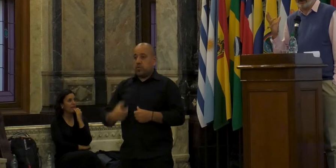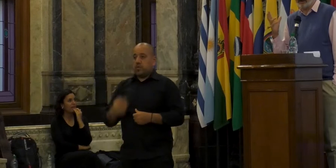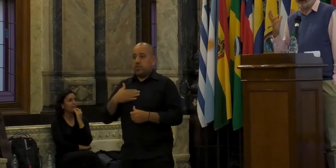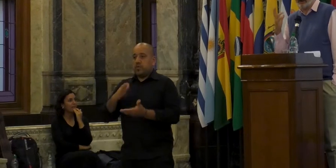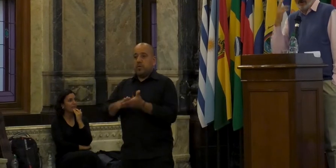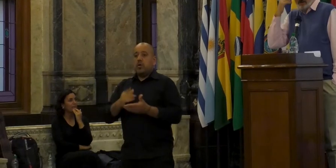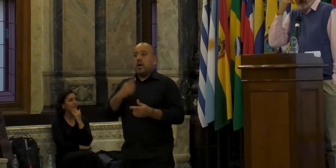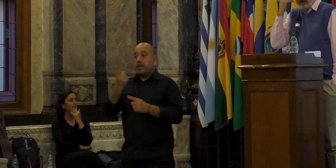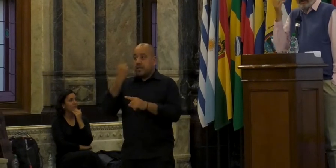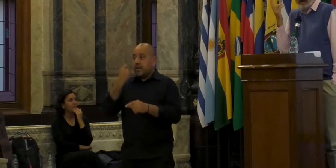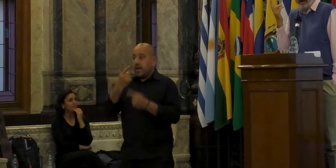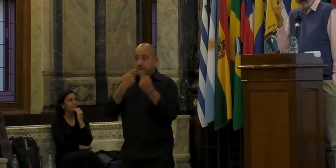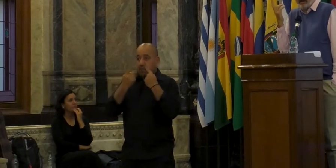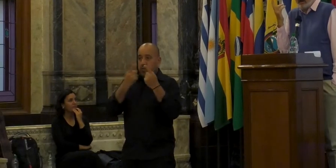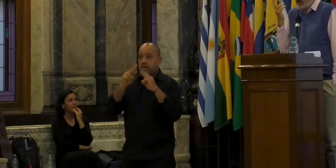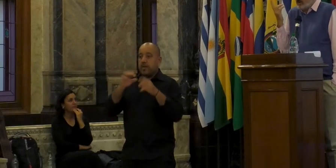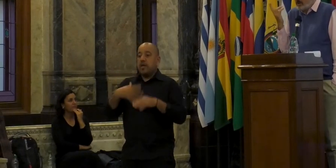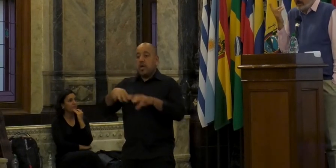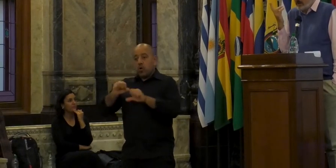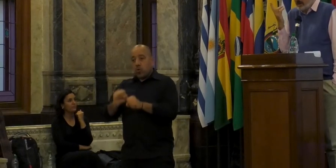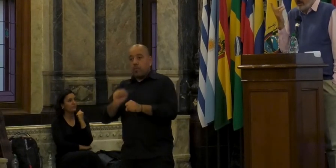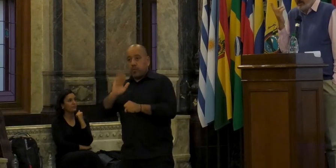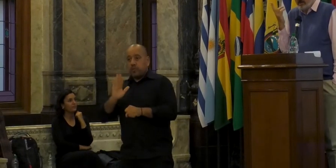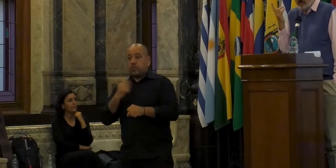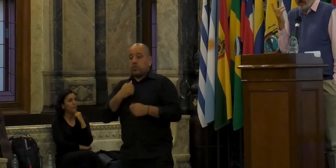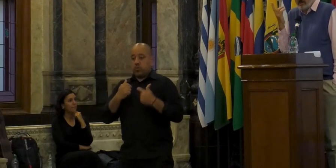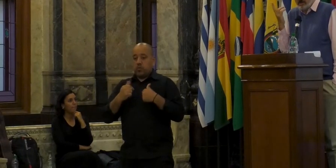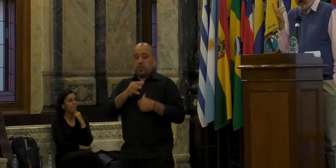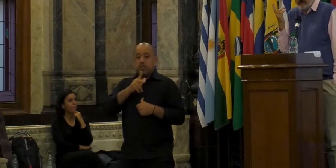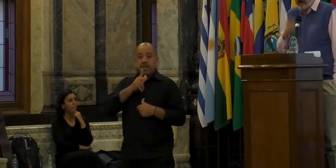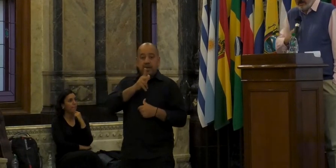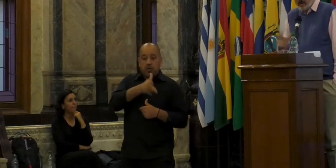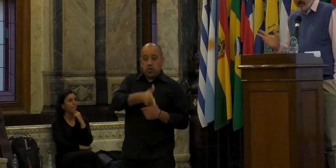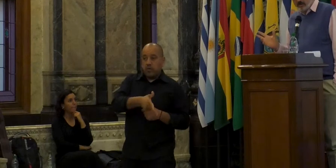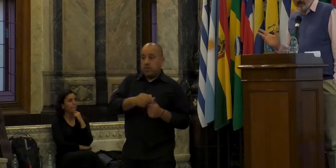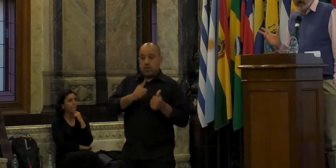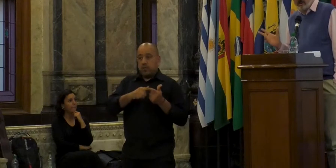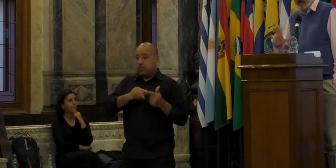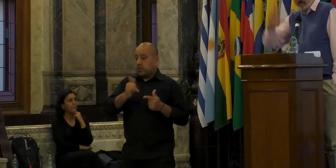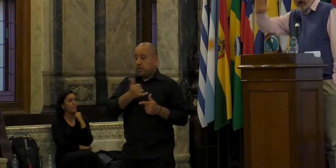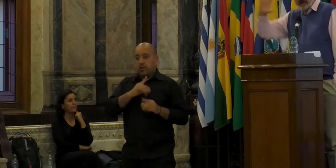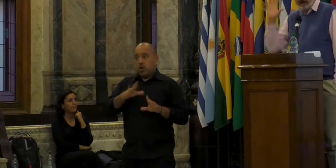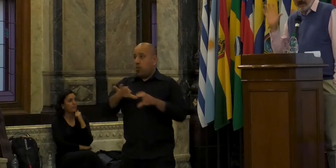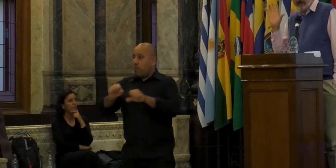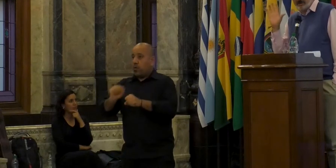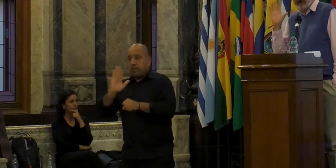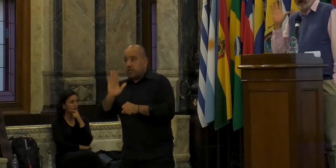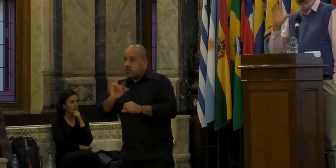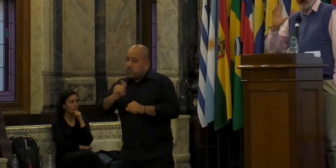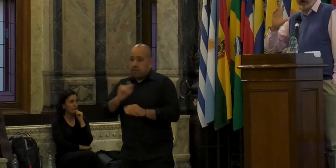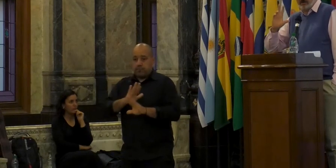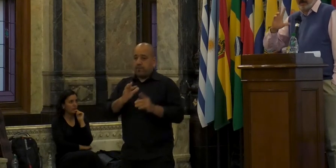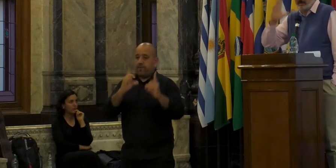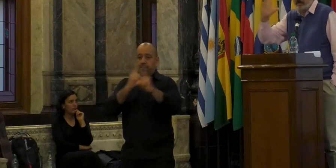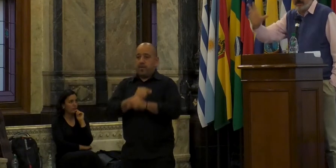compromiso, Francisco. Yo pensaba, cuando uno tiene un hijo, se te terminó el compromiso sartriano este